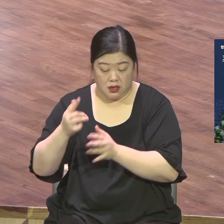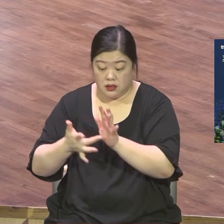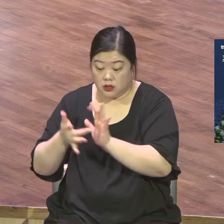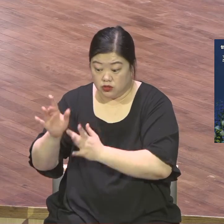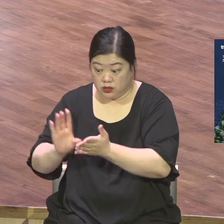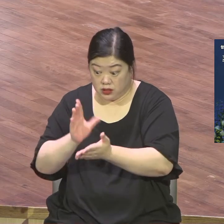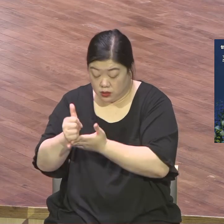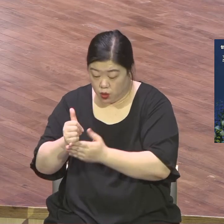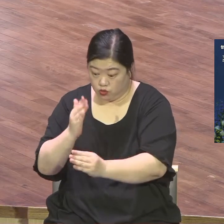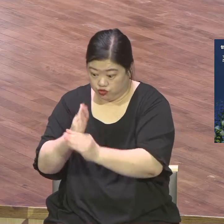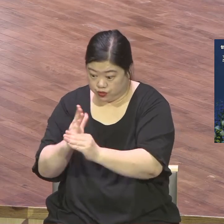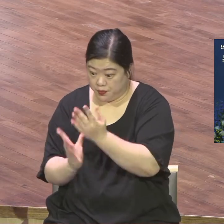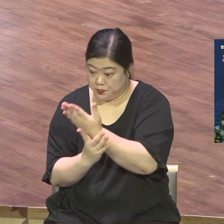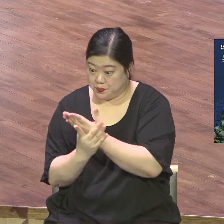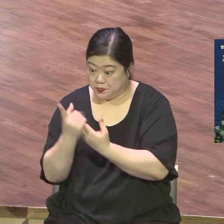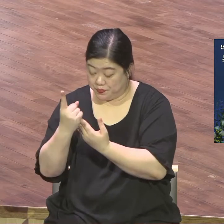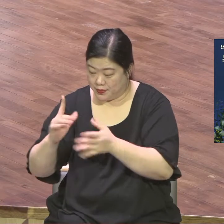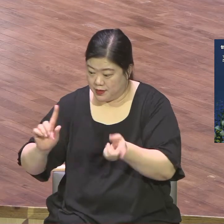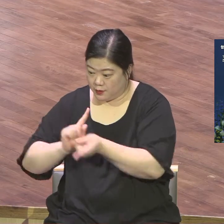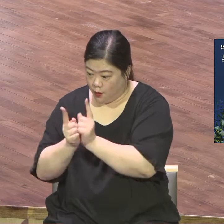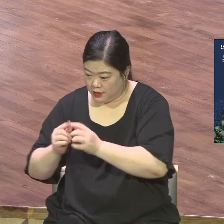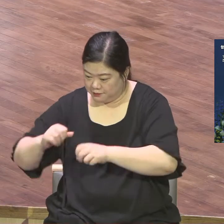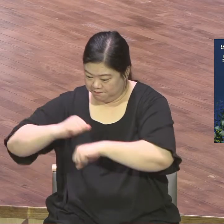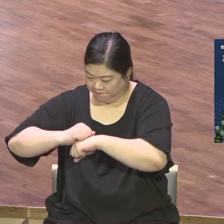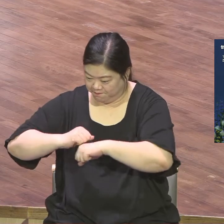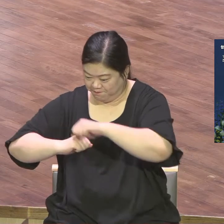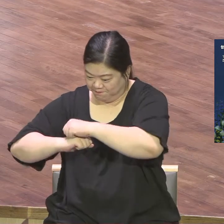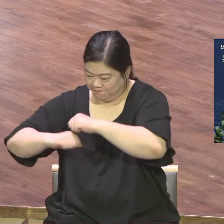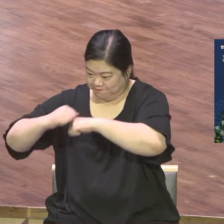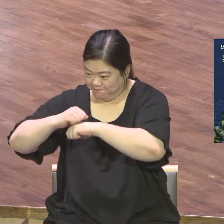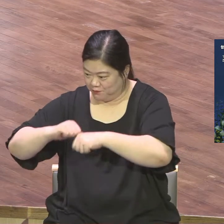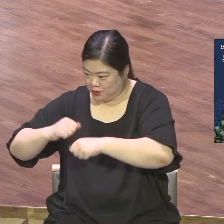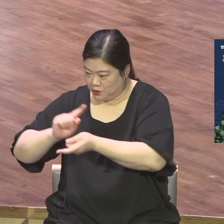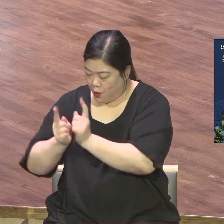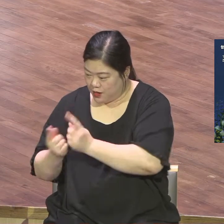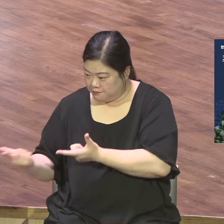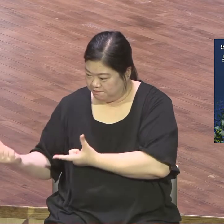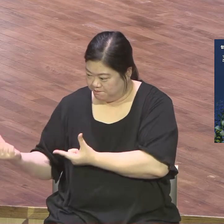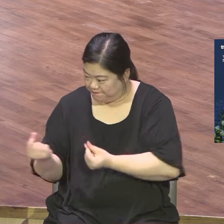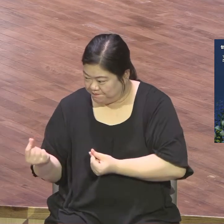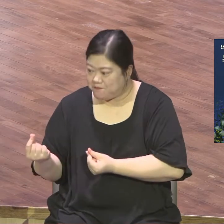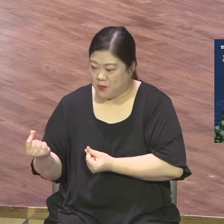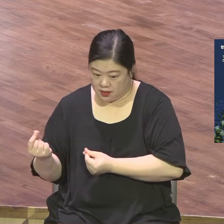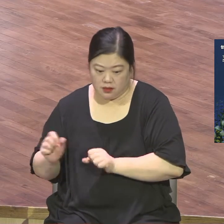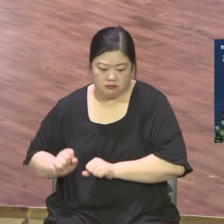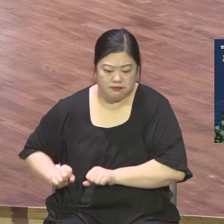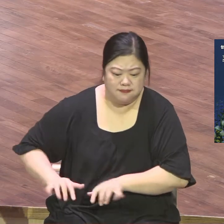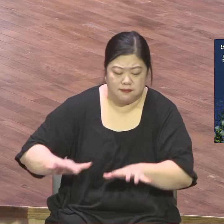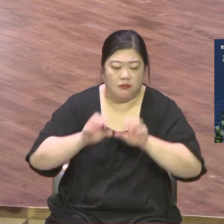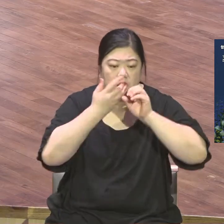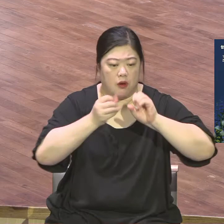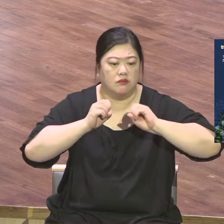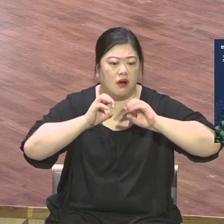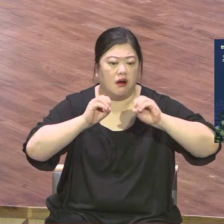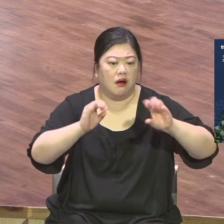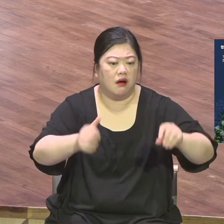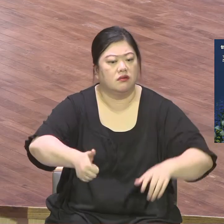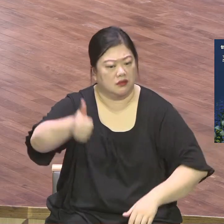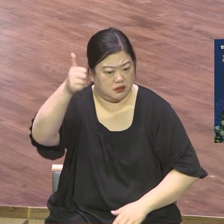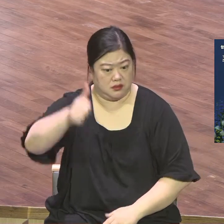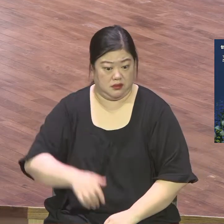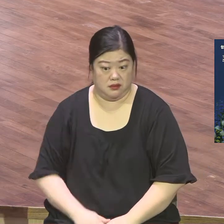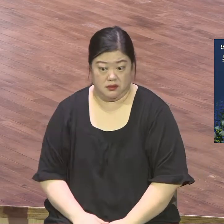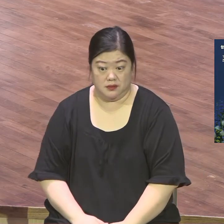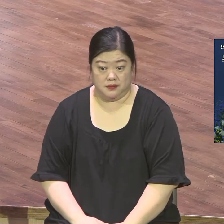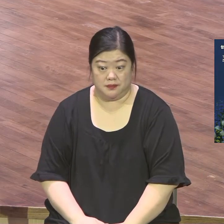그리스도 중심으로 우리는 하나의 벽돌이 착착착착 서로 그리 맞추어 가는 겁니다. 이 말씀 속에는요 두 가지 중요한 영적 교훈이